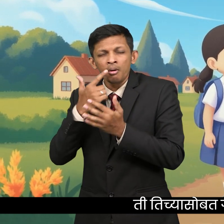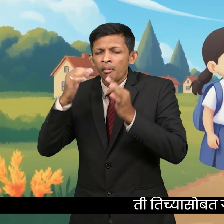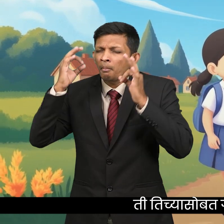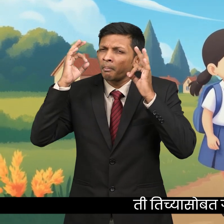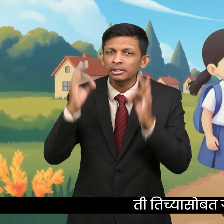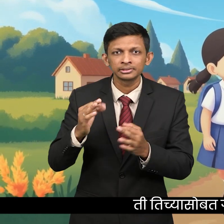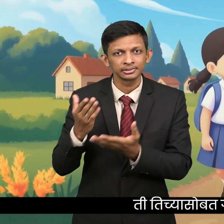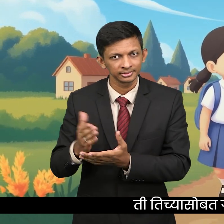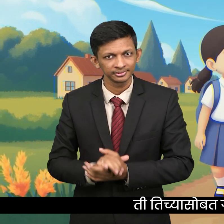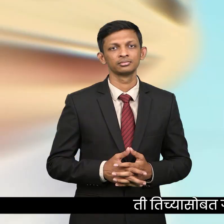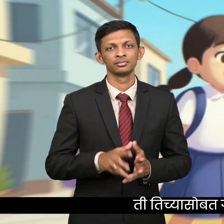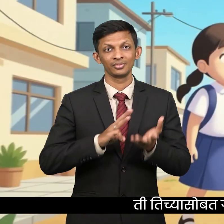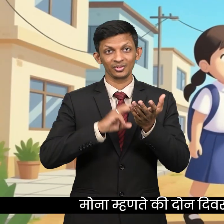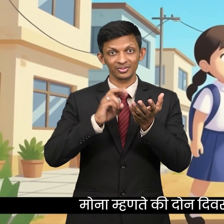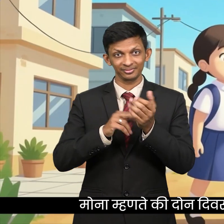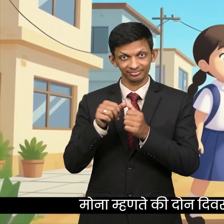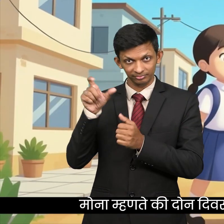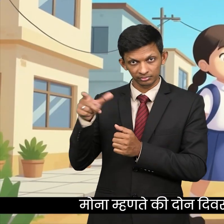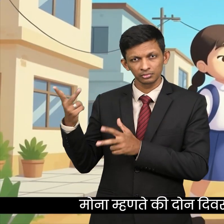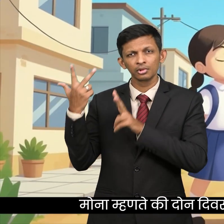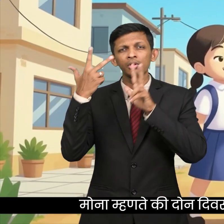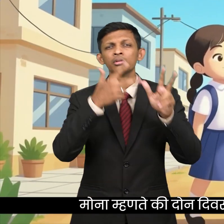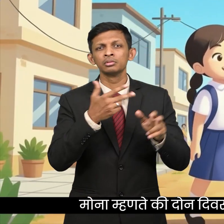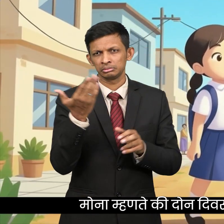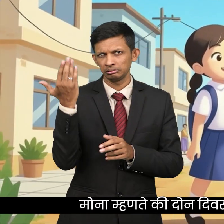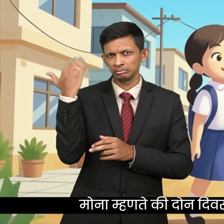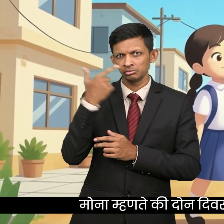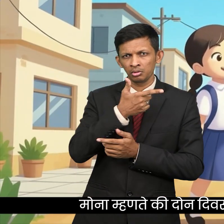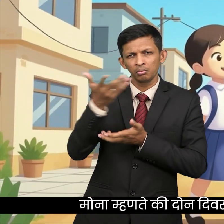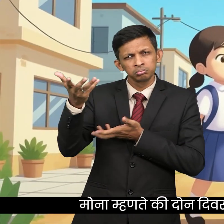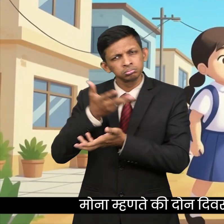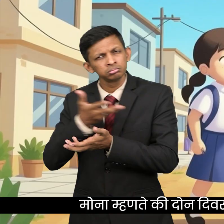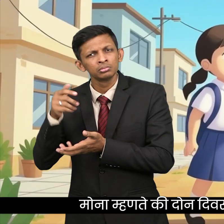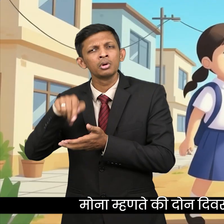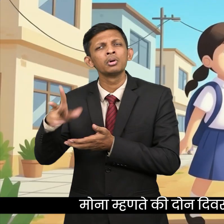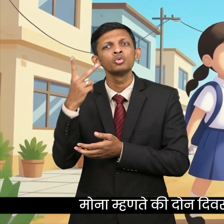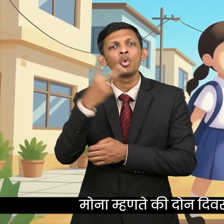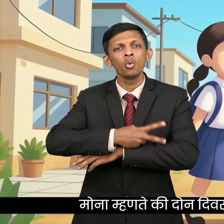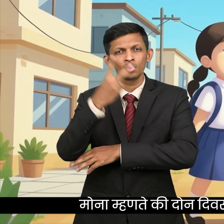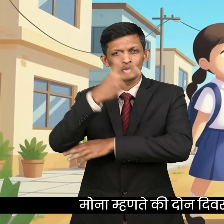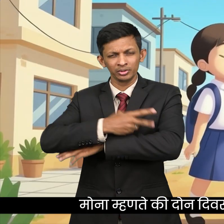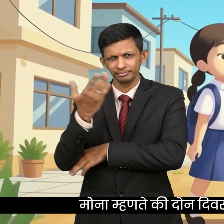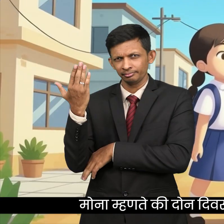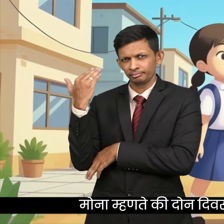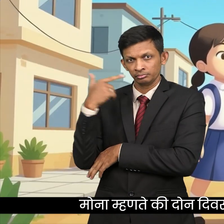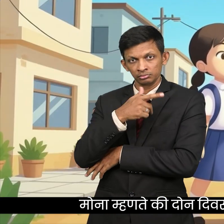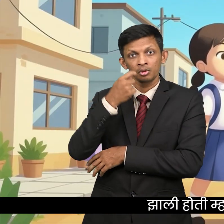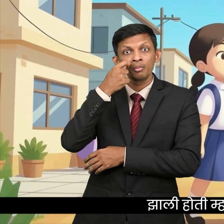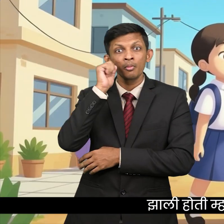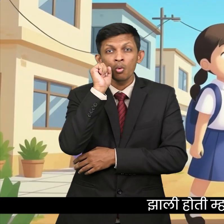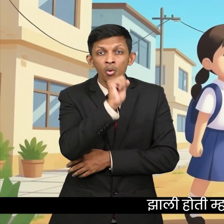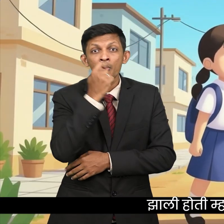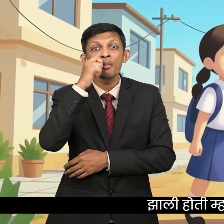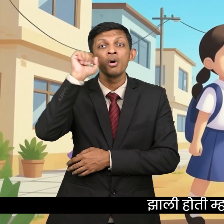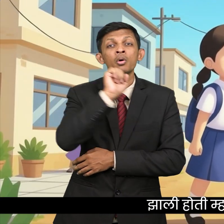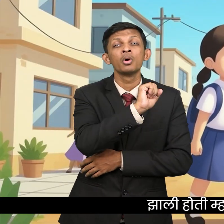गप्पा मारत होती. मोना म्हणते की 2 दिवसांपूर्वीच तिच्या वडिलांची या ठिकाणी बदली